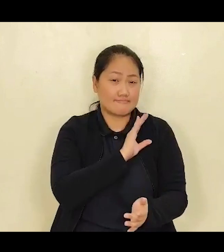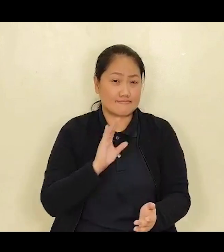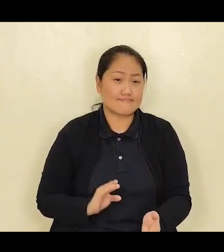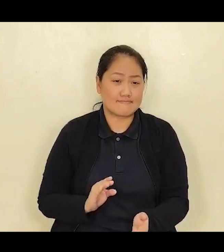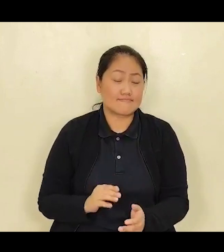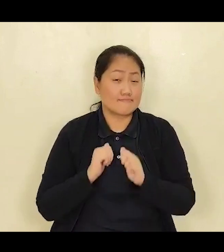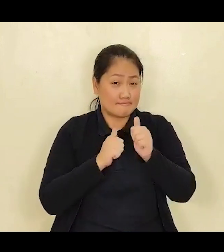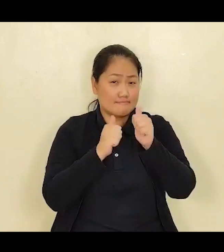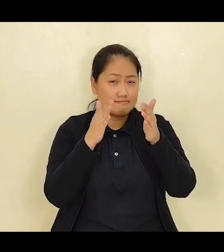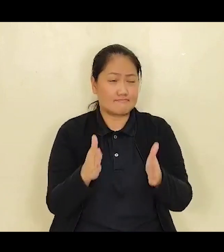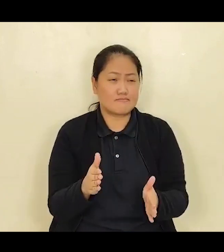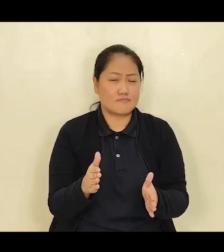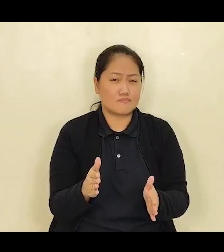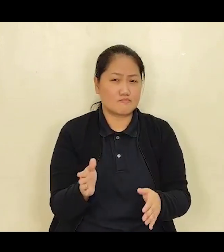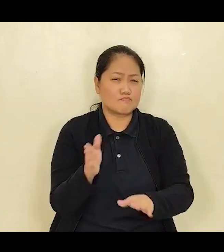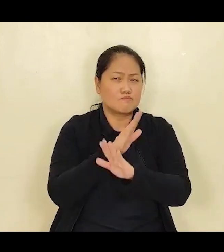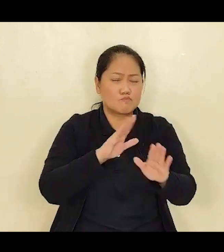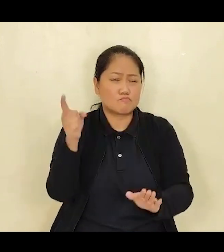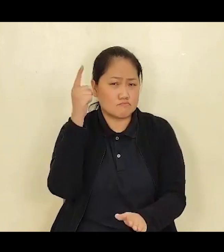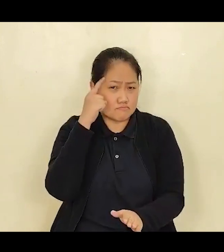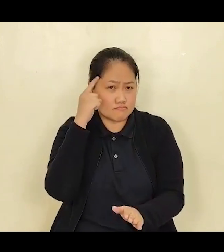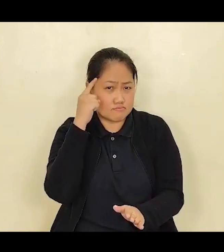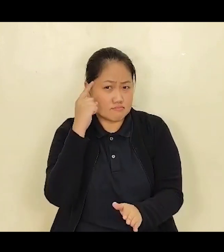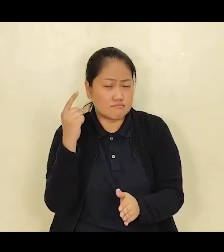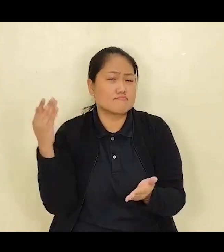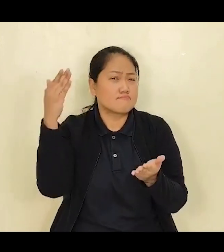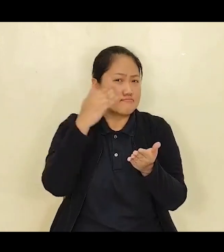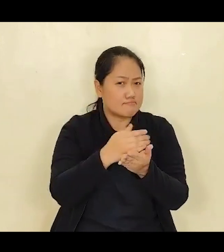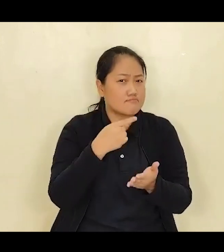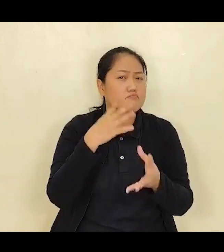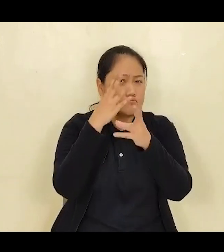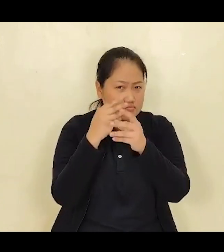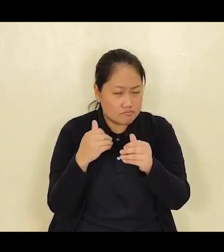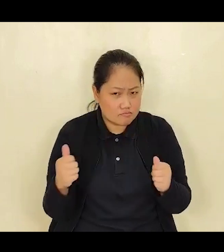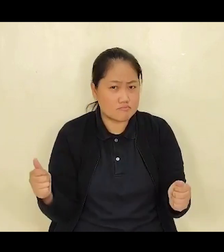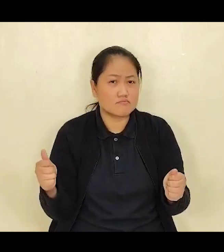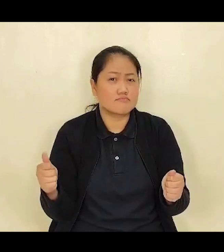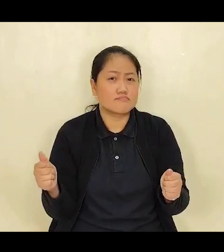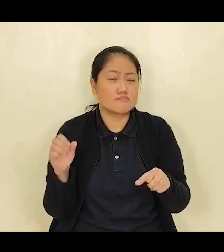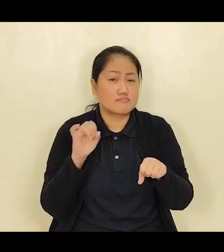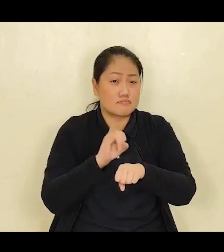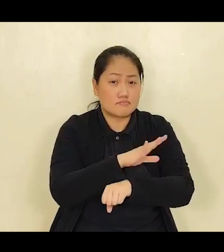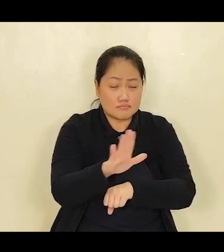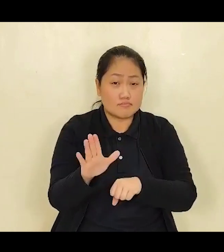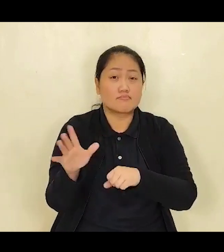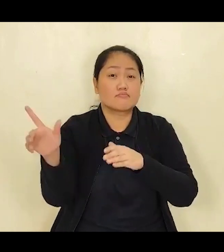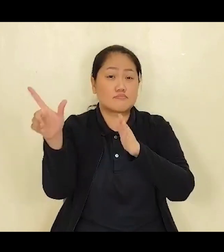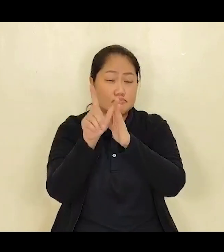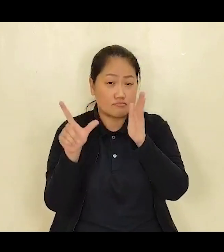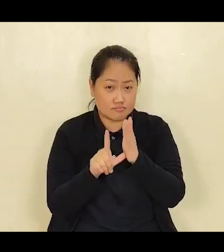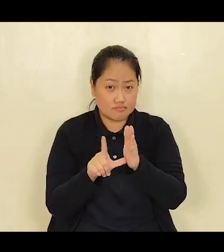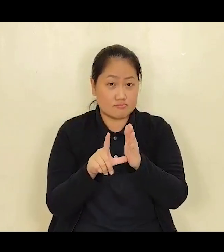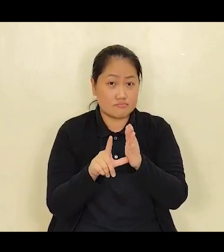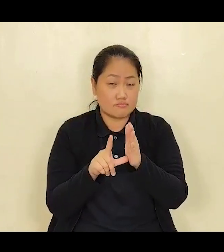Sinabi ni Jesus sa kanyang mga alagad, "Huwag ninyong akalain na naparito ako para pawalang bisa ang batas at mga